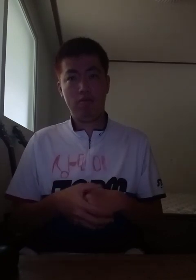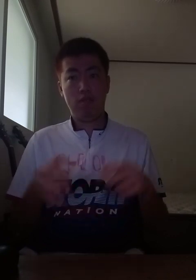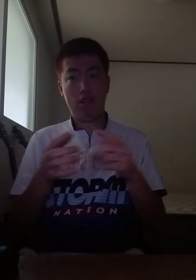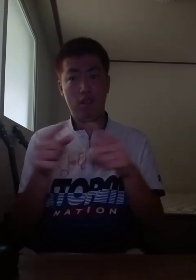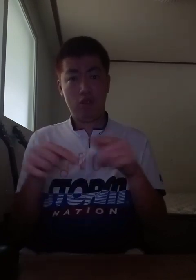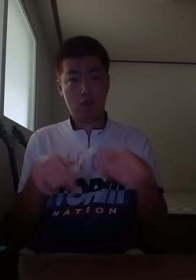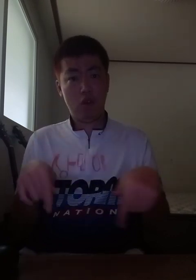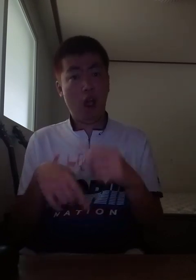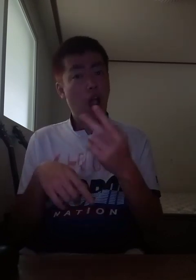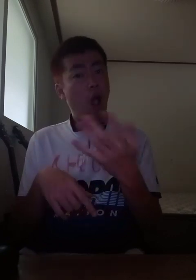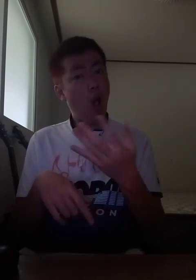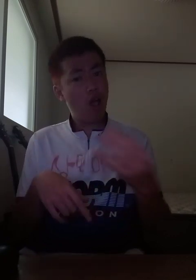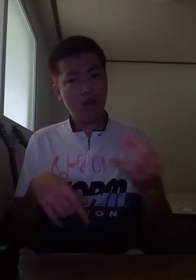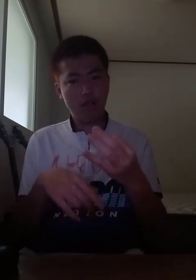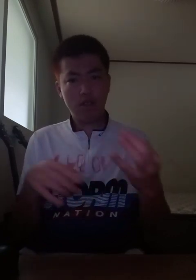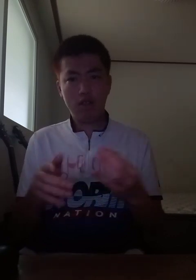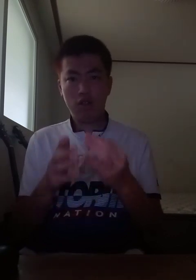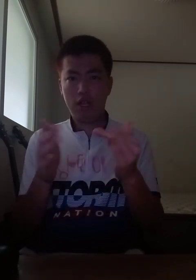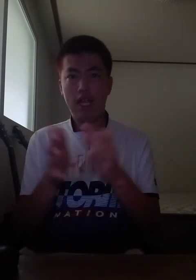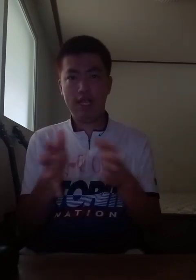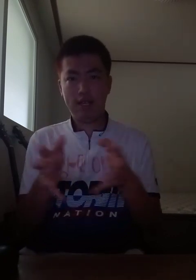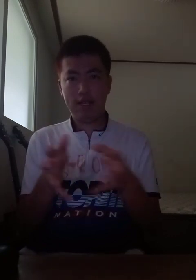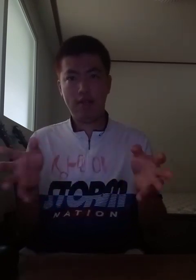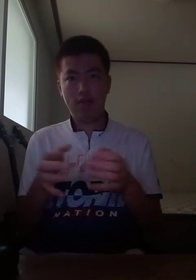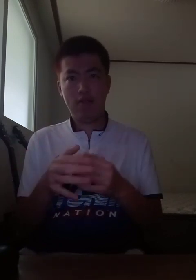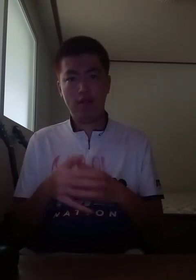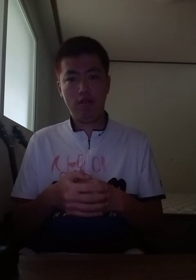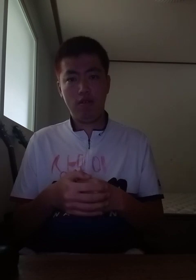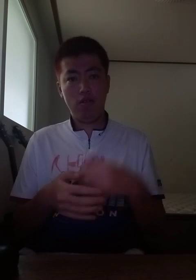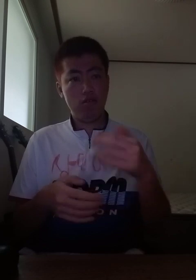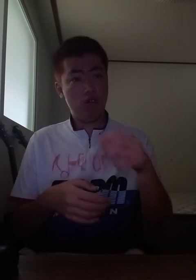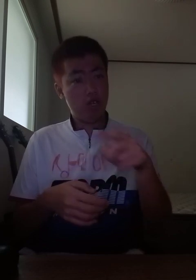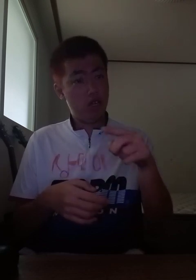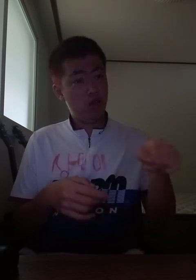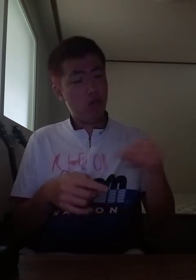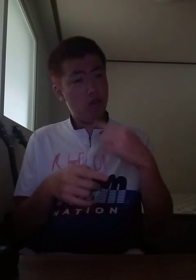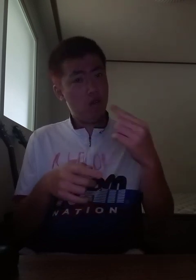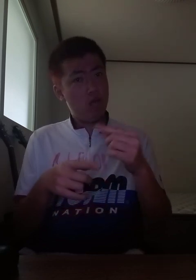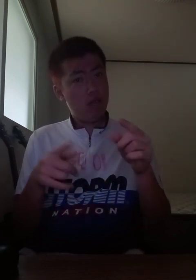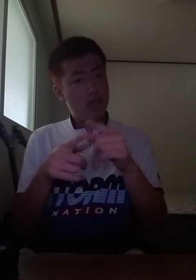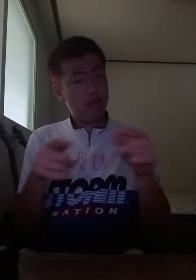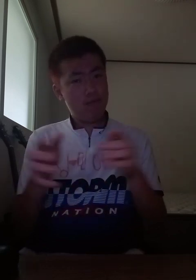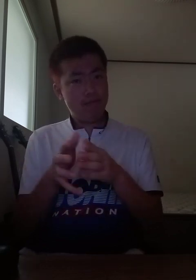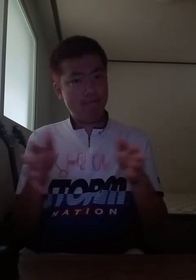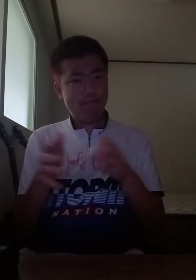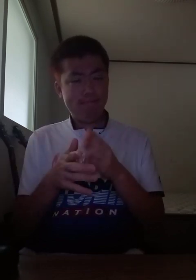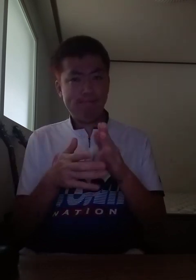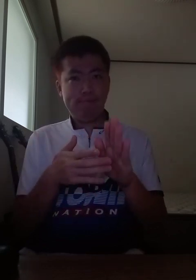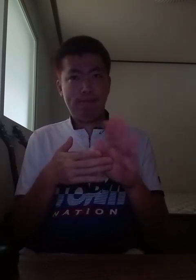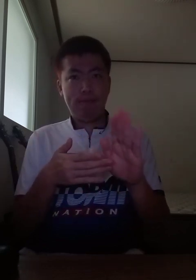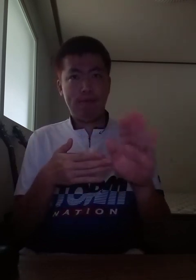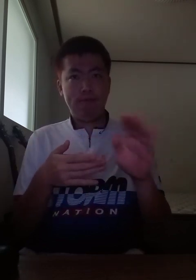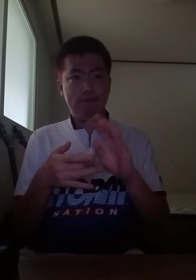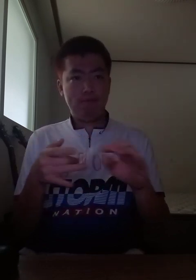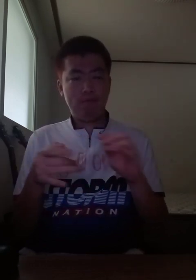대전역에서 차로 15분 정도 떨어진 곳에 있는 석교동입니다. 이 주택가 사이로 하얀 아파트 한 동이 자리 잡은 게 보이실 텐데요. 이 지역에서